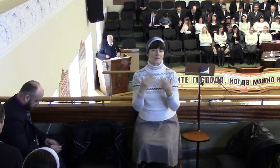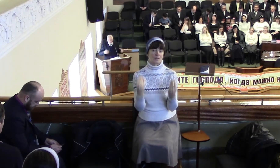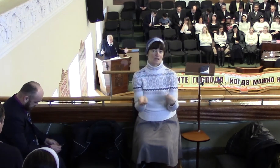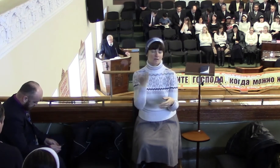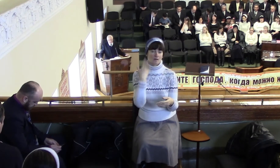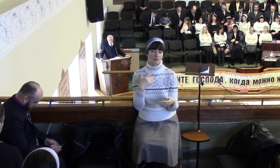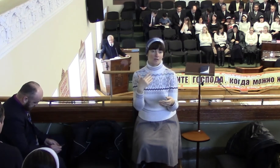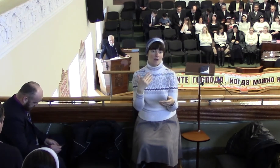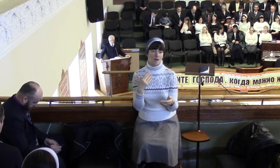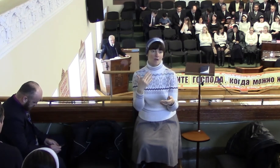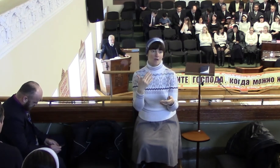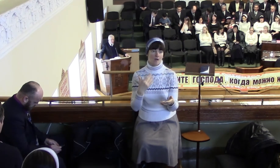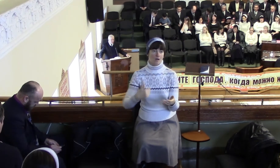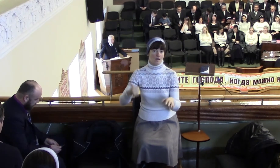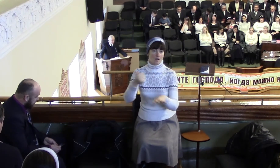Обыкновенно у народа